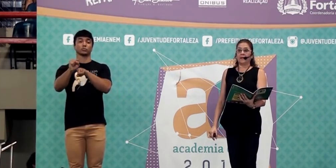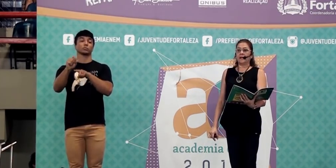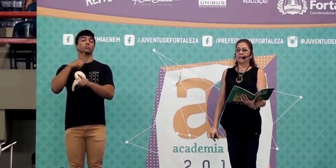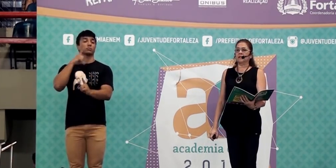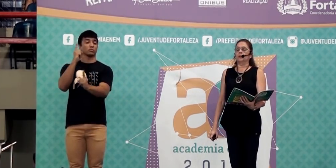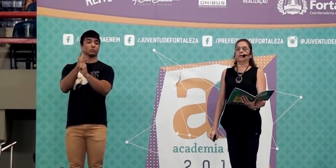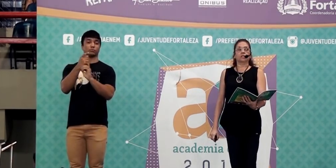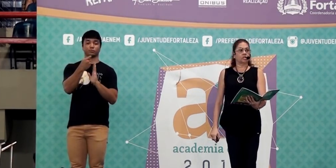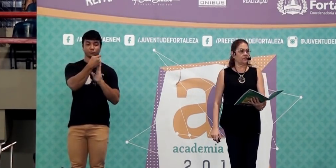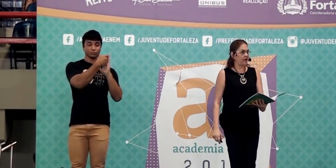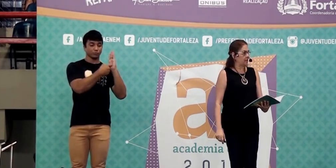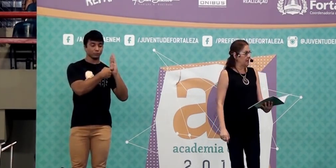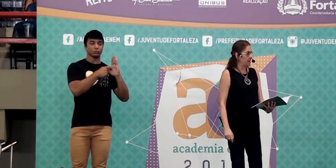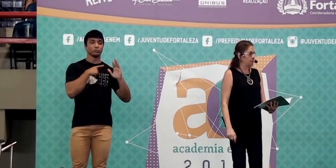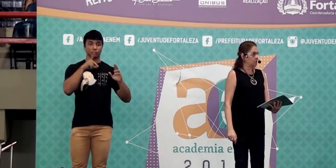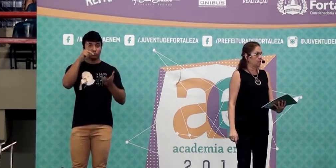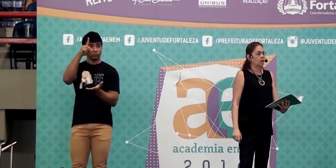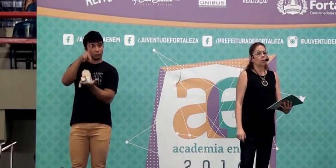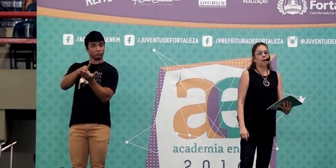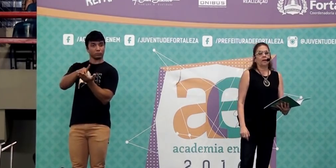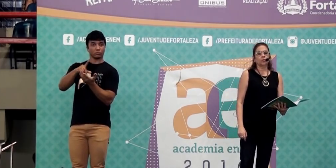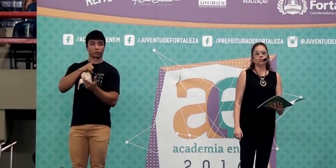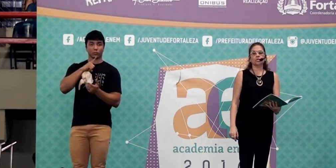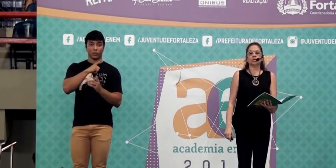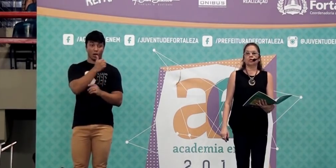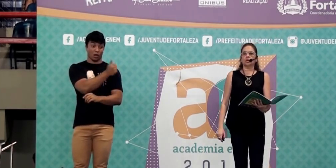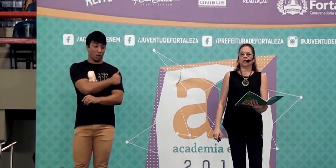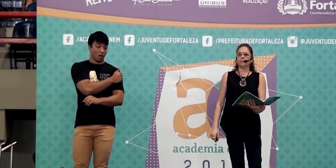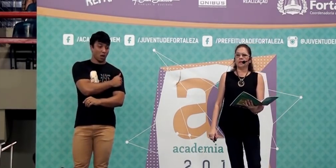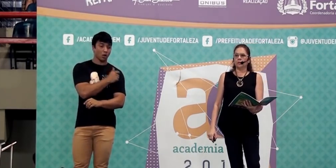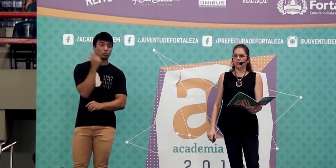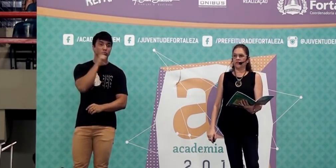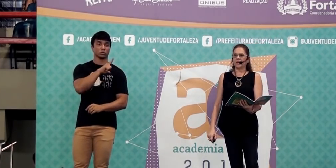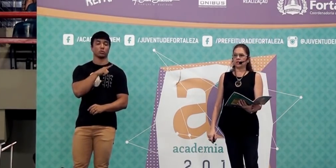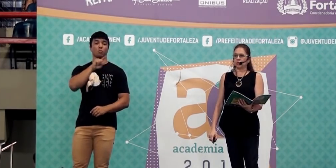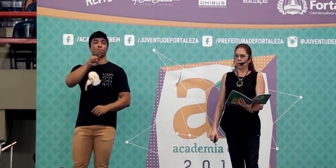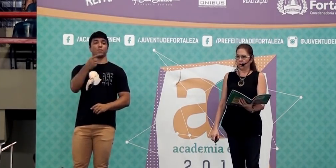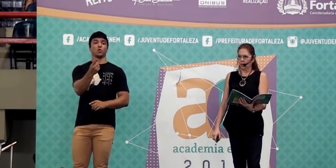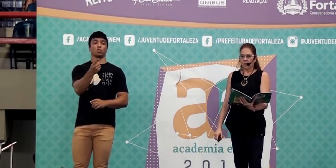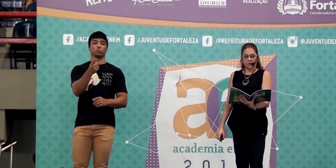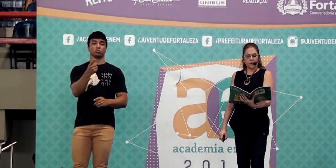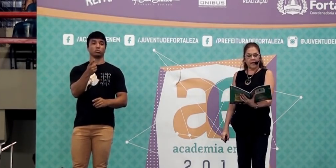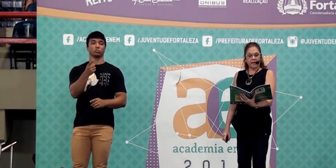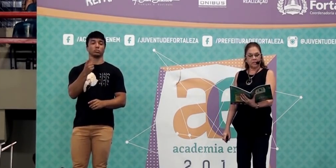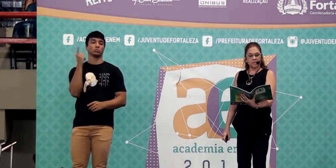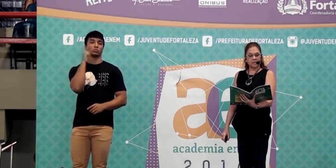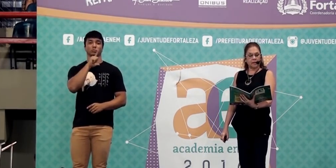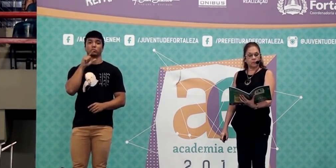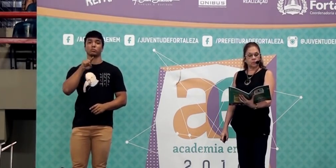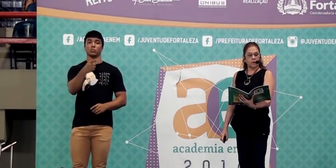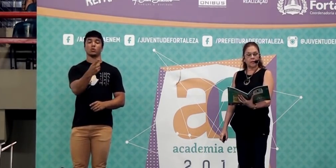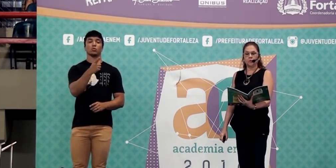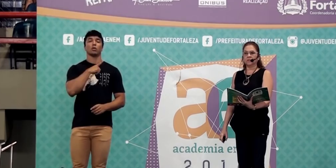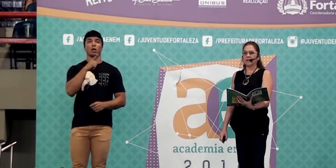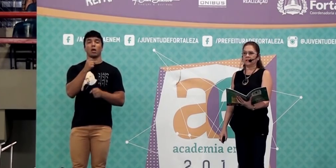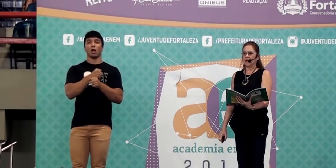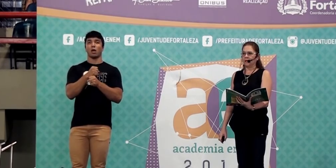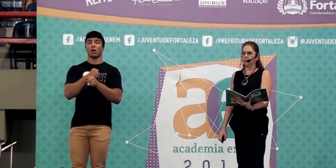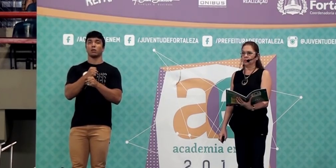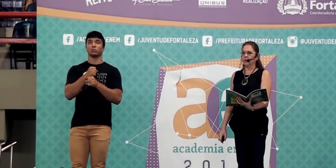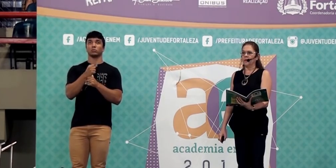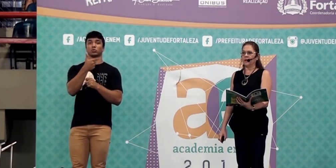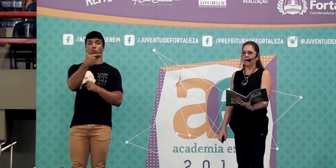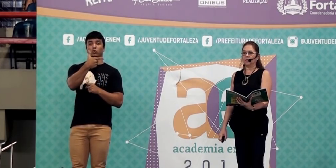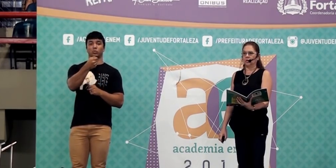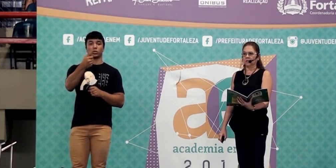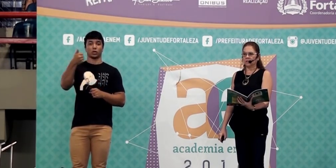uma redação que, de verdade, o aluno tirou nota 1000, fechou, foi a edição do ano